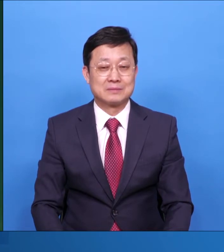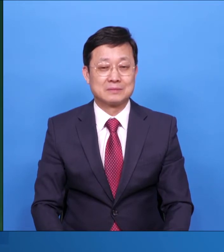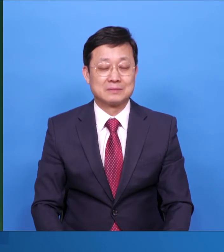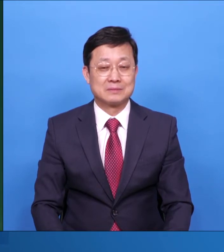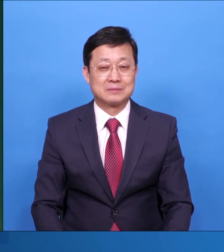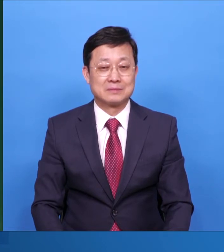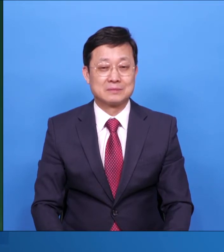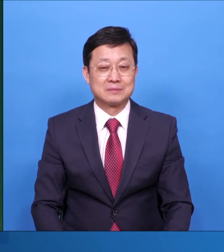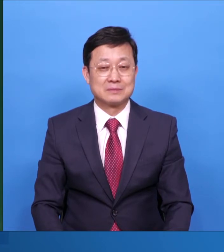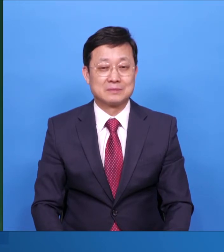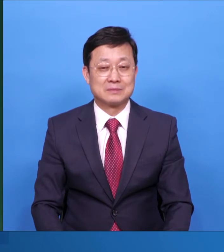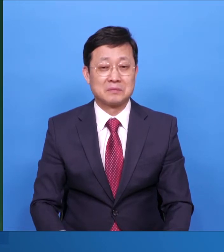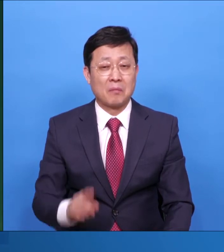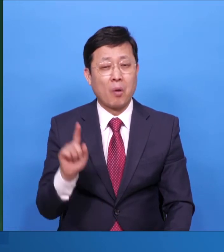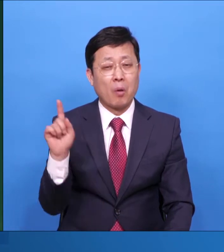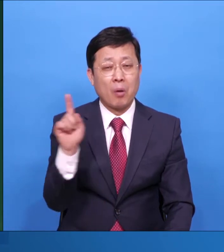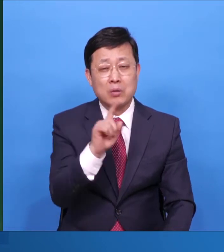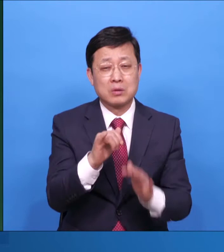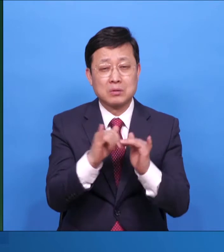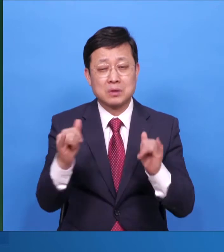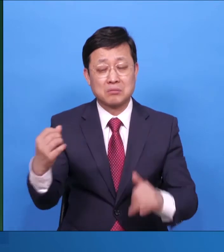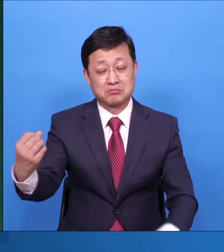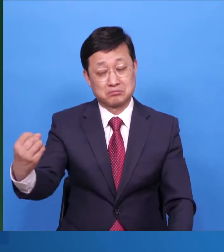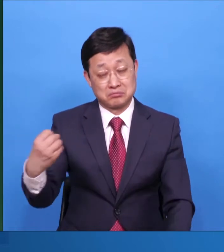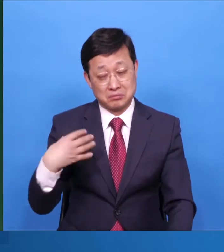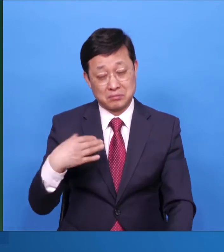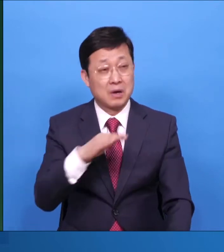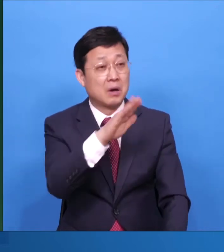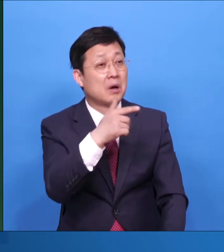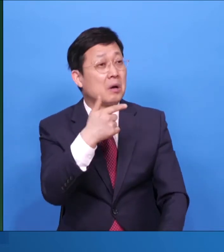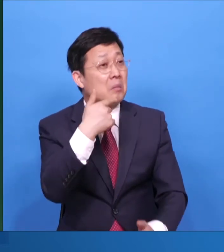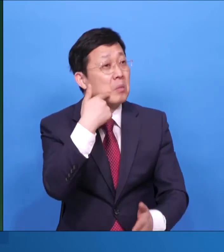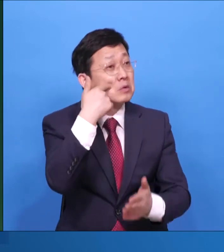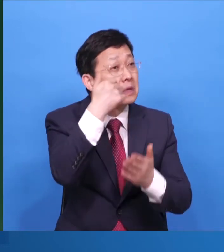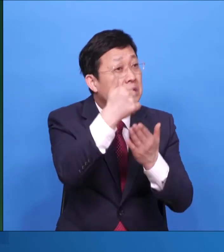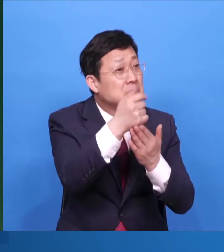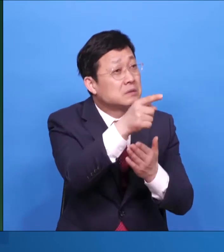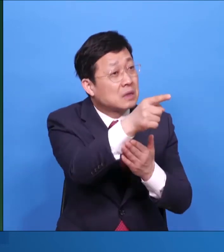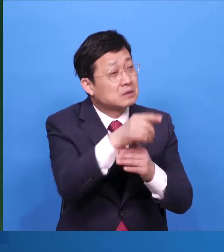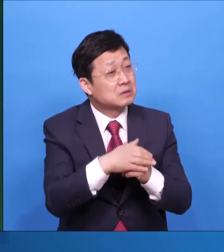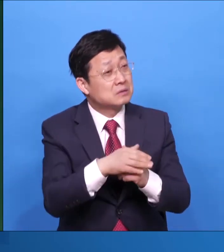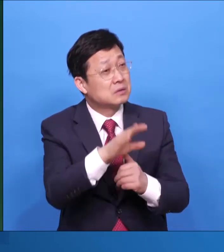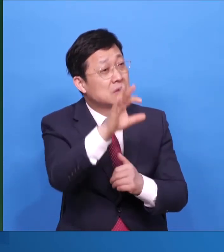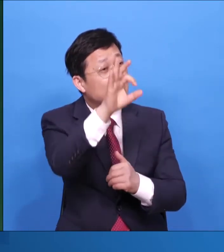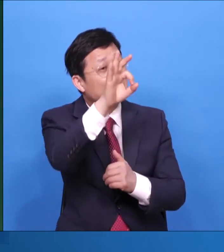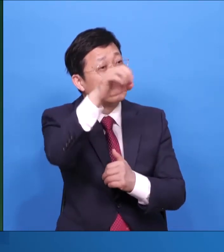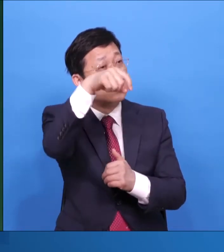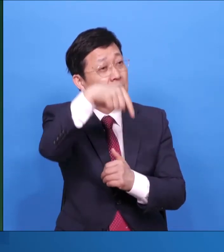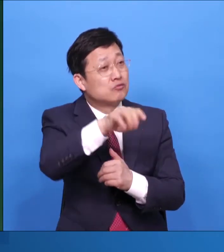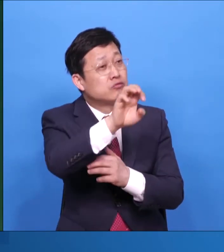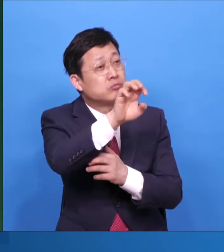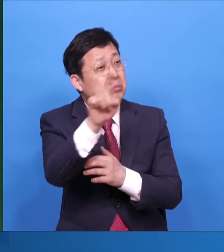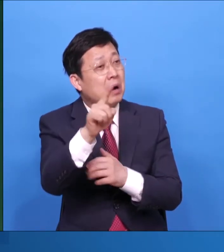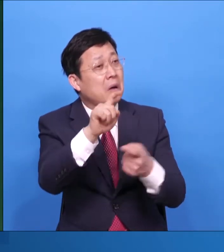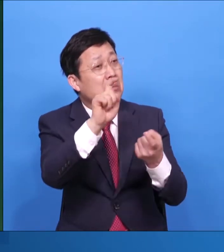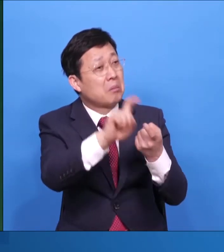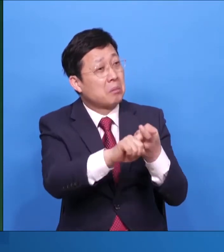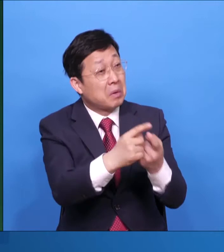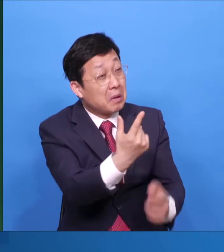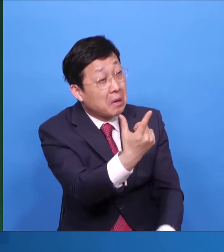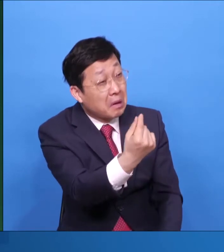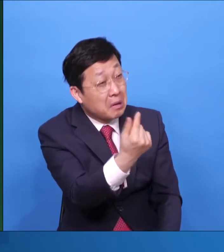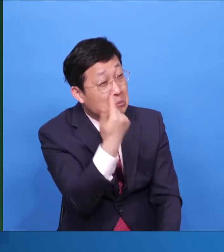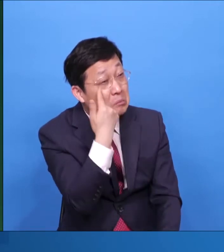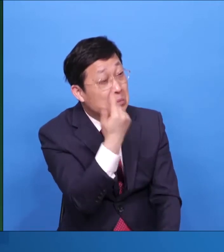어떤 사람이 내는데 연락을 해가지고 목사님은 우파인 것 같습니다. 이렇게. Una persona me contactó y me dijo, pastor, yo pienso que usted